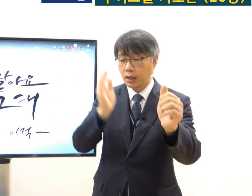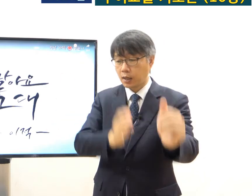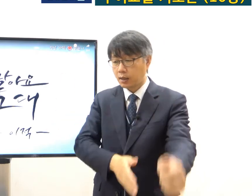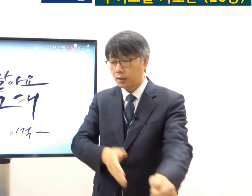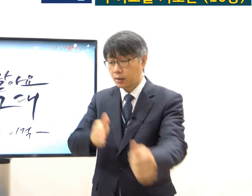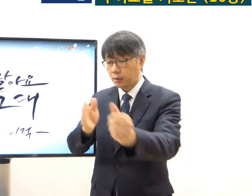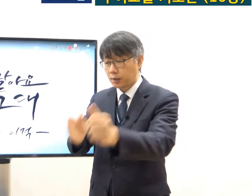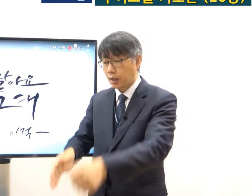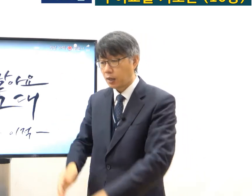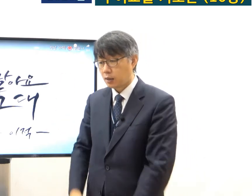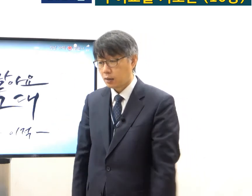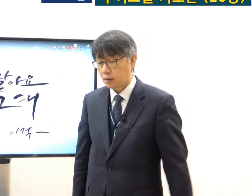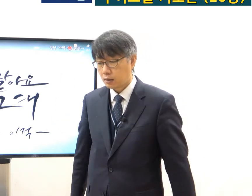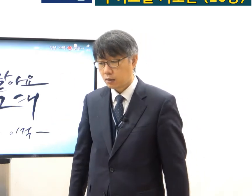노래합시다. 합시다.